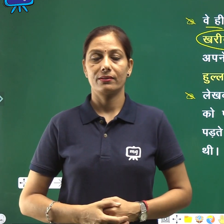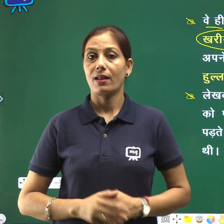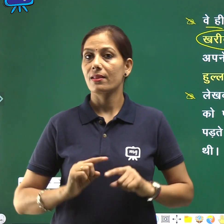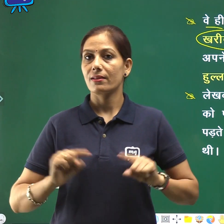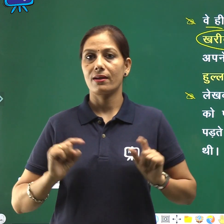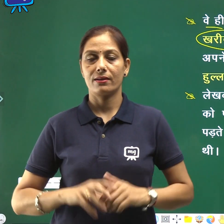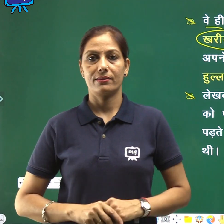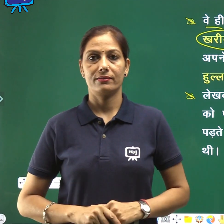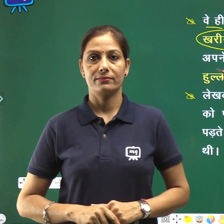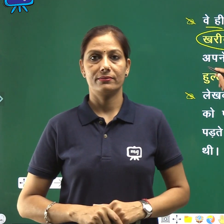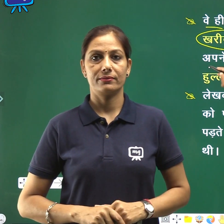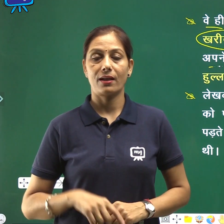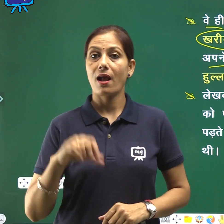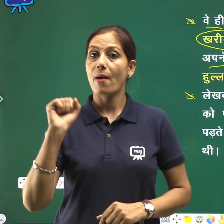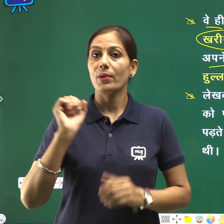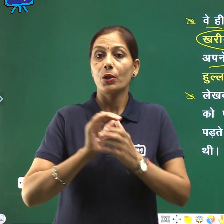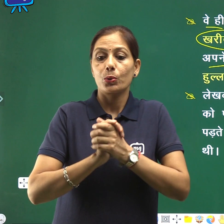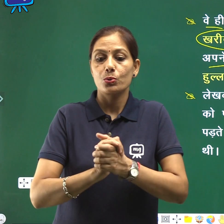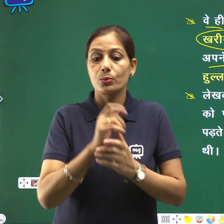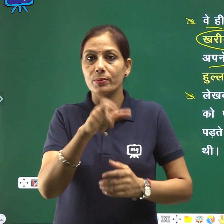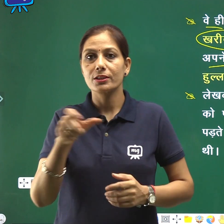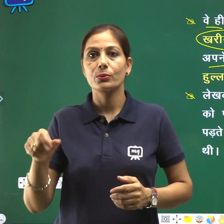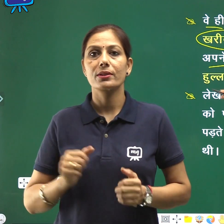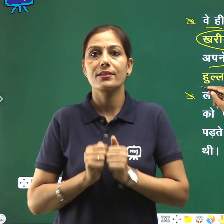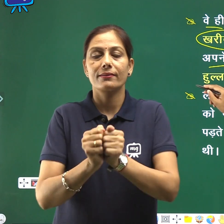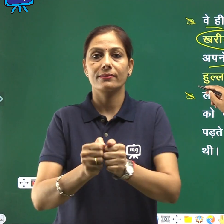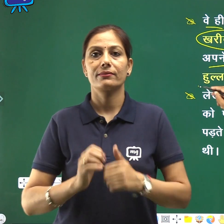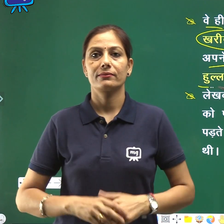तथा अपने दोस्तों के साथ